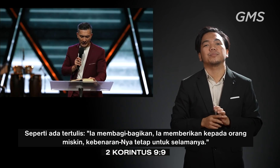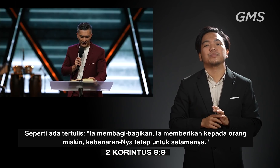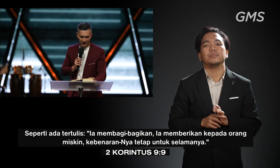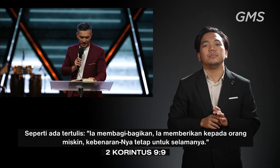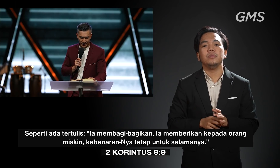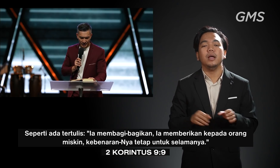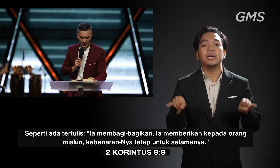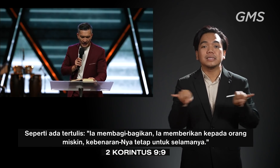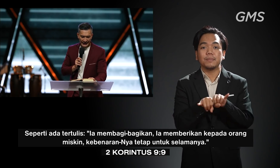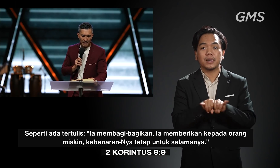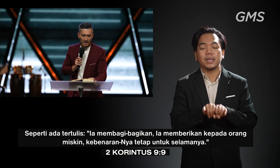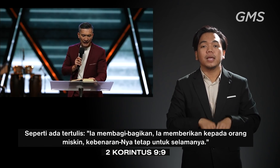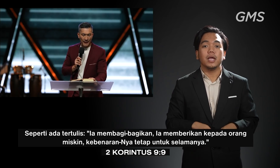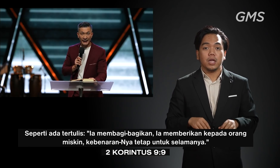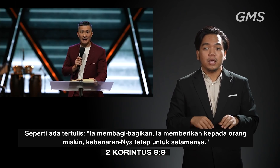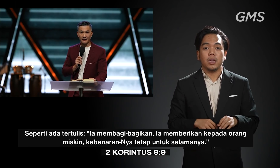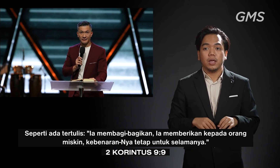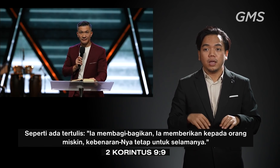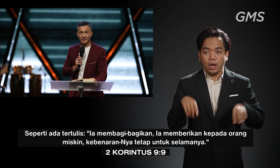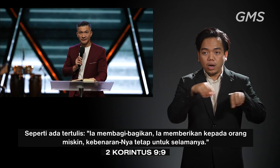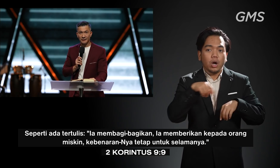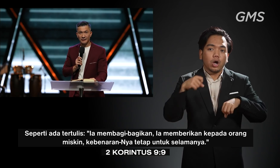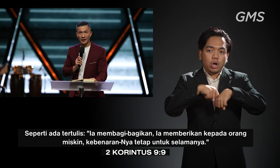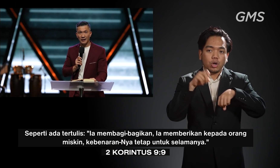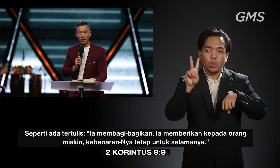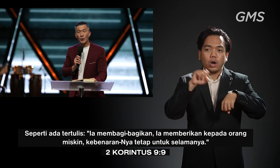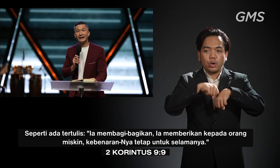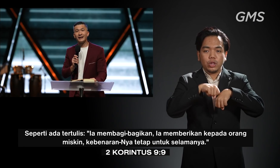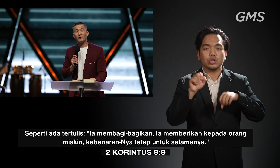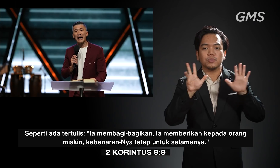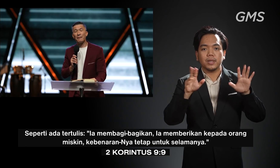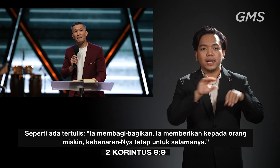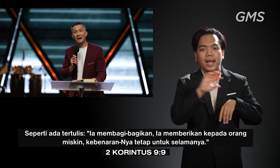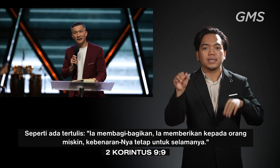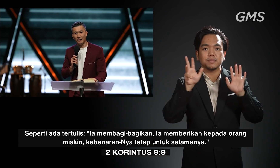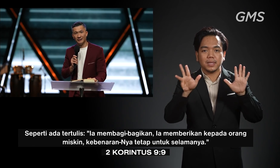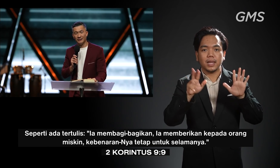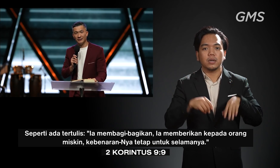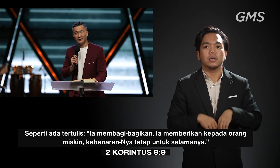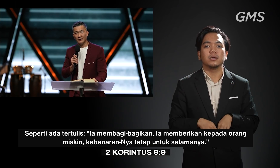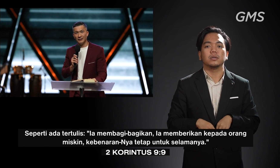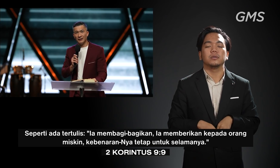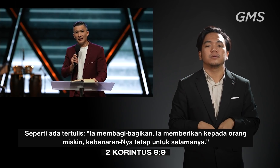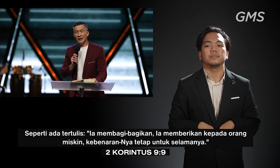ada tertulis, ia membagi-bagikan. Tuhan kita itu Allah pemberi.